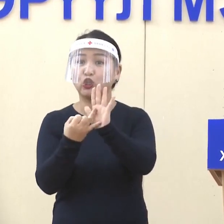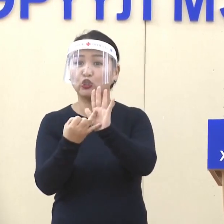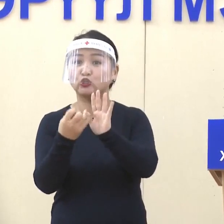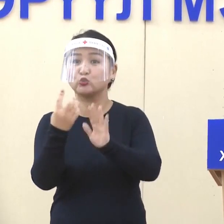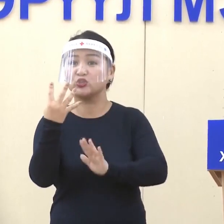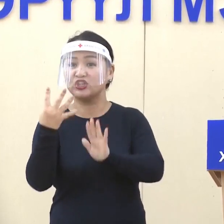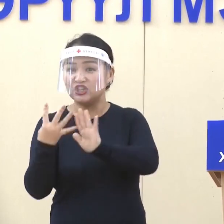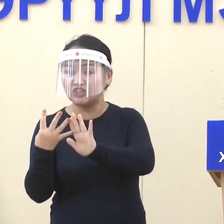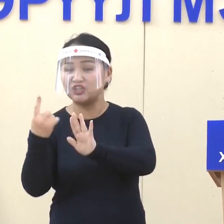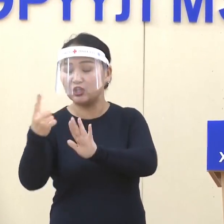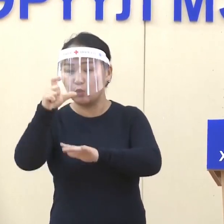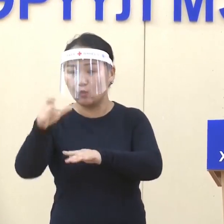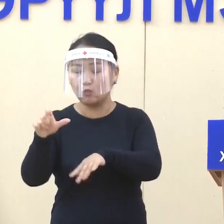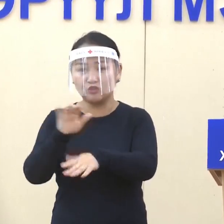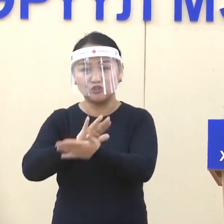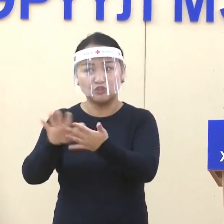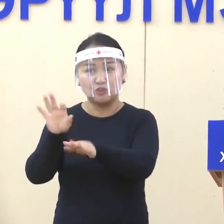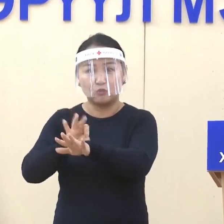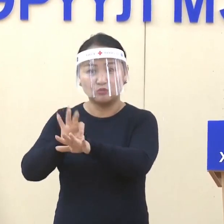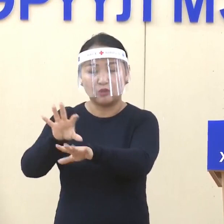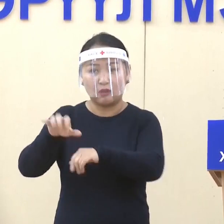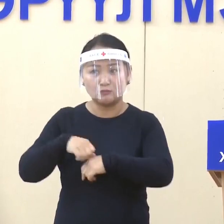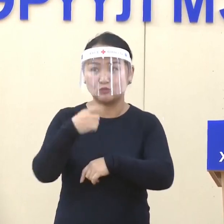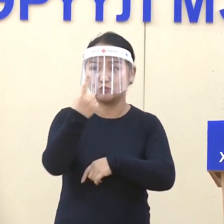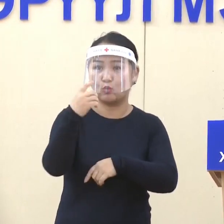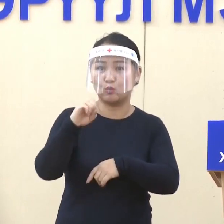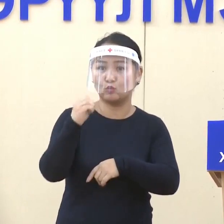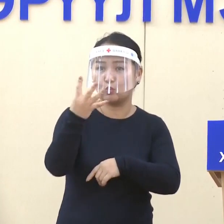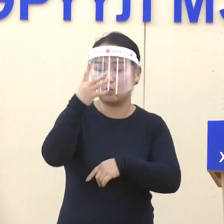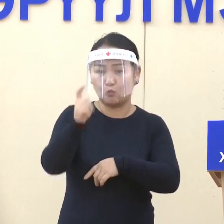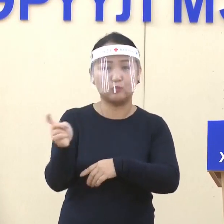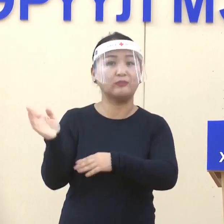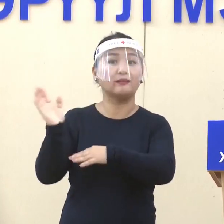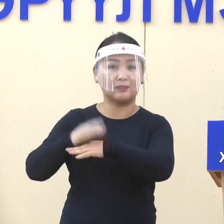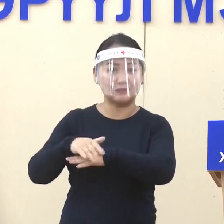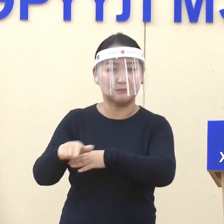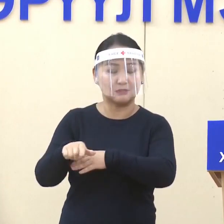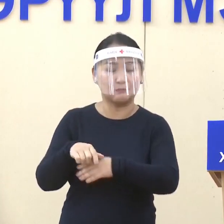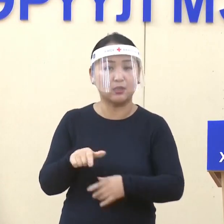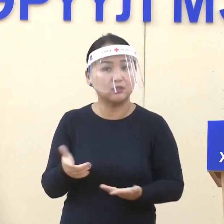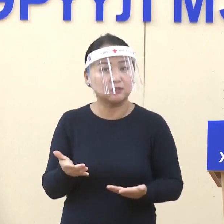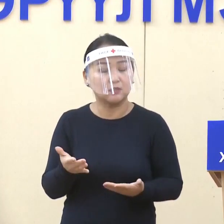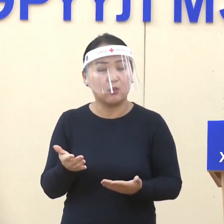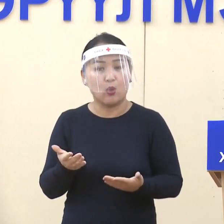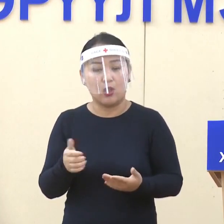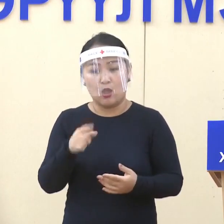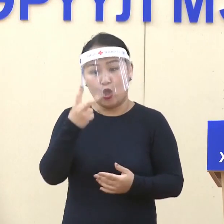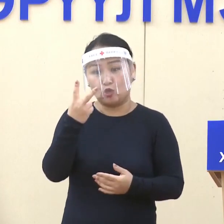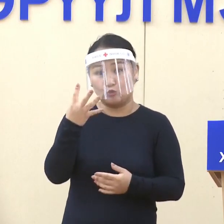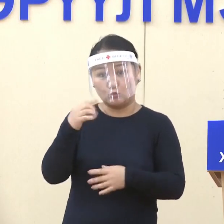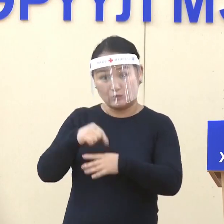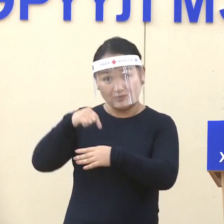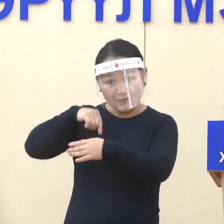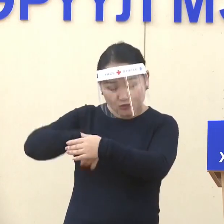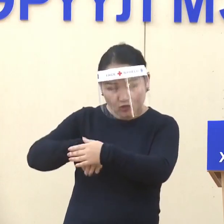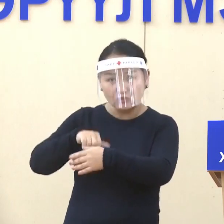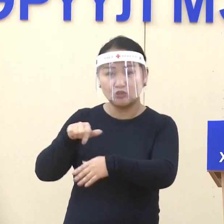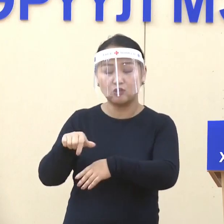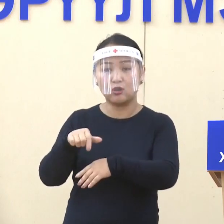6791 хүн шинээр коронавирусын халдвар авч 104 хүн эндсэн байна. За энэ нь бол эхний 24 цагийн